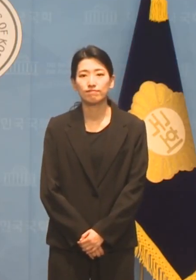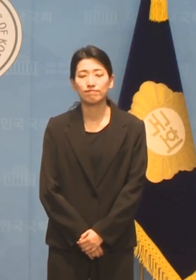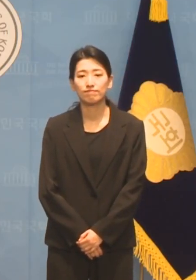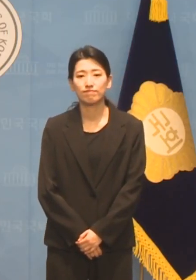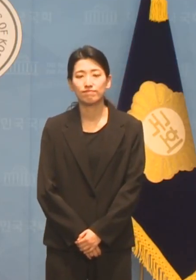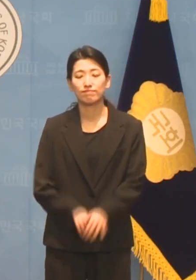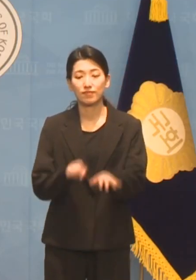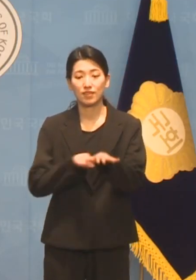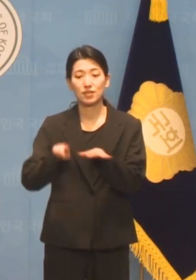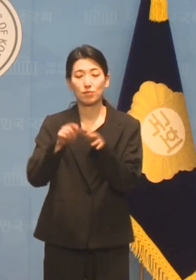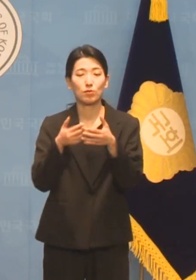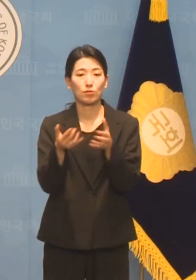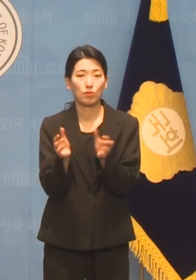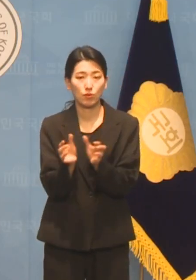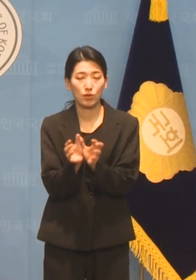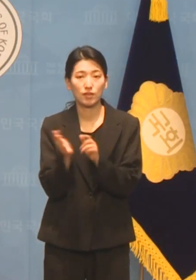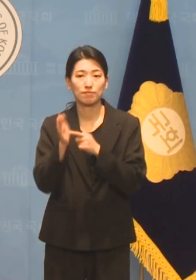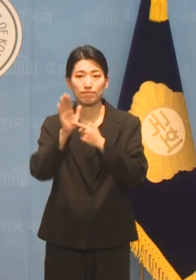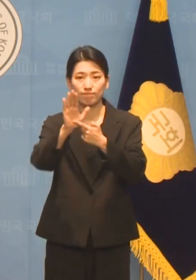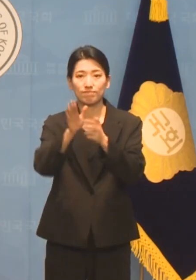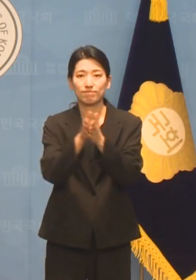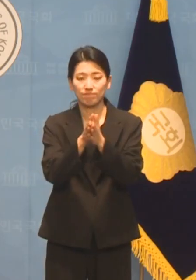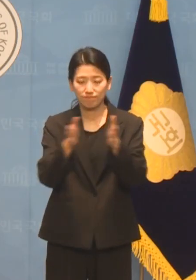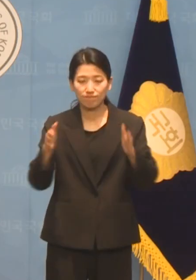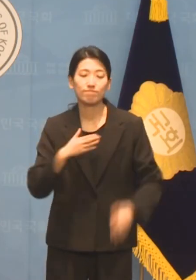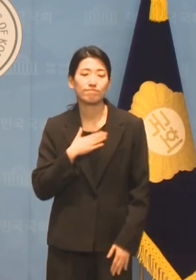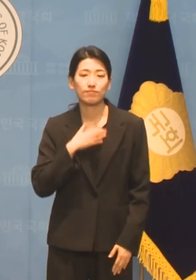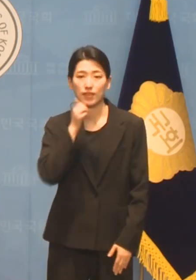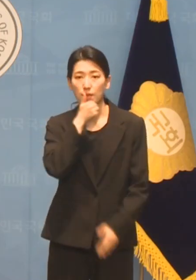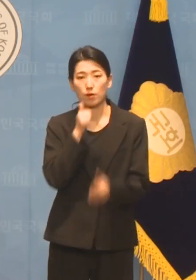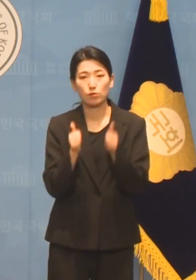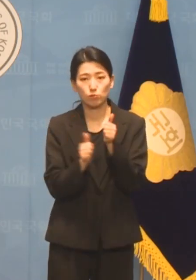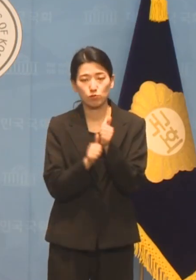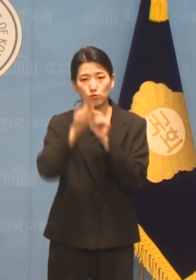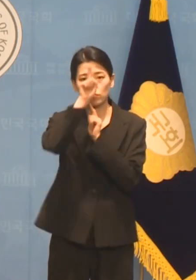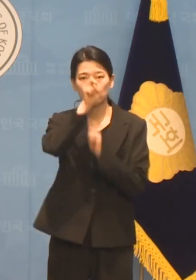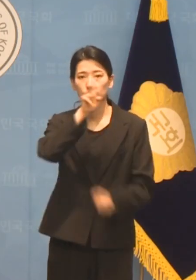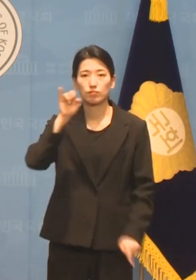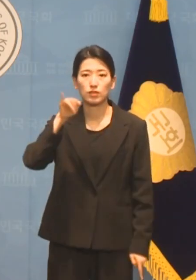네, 진보당 브리핑 시작하겠습니다. 부대변인 이미선입니다.